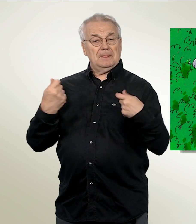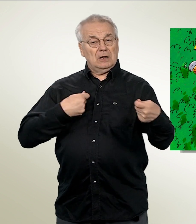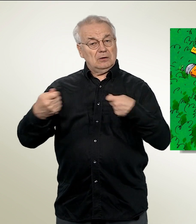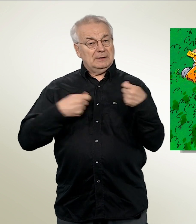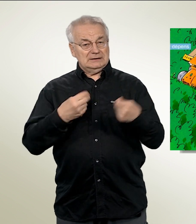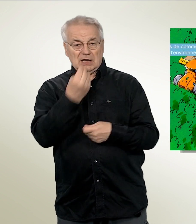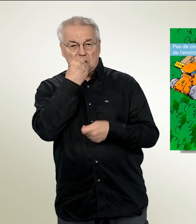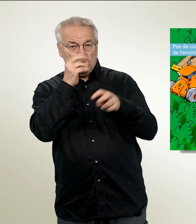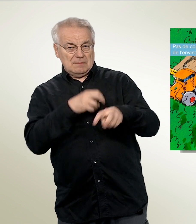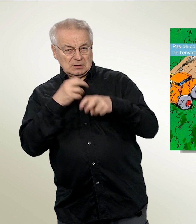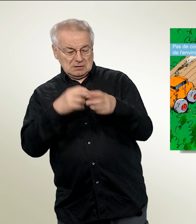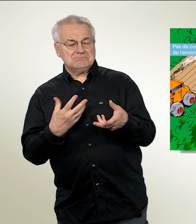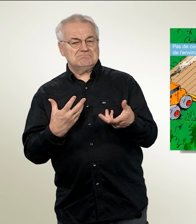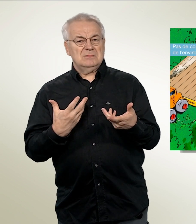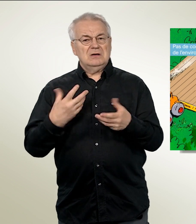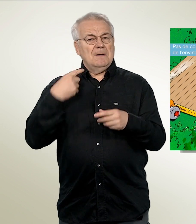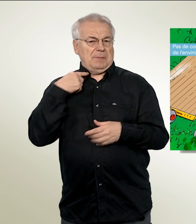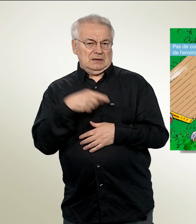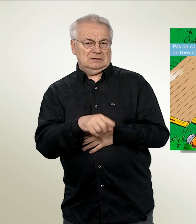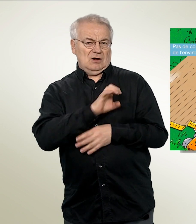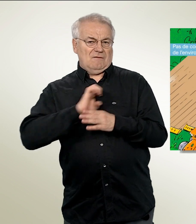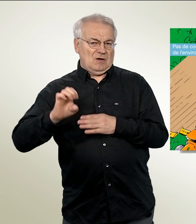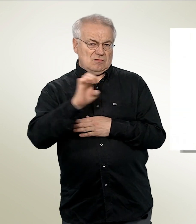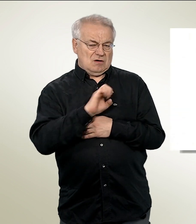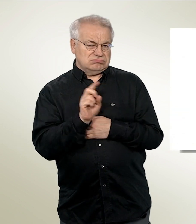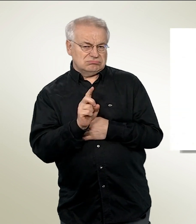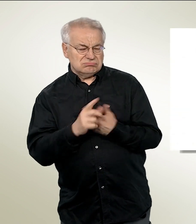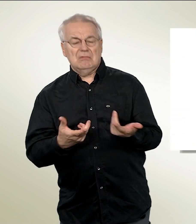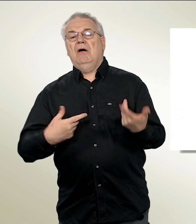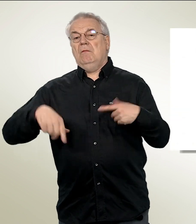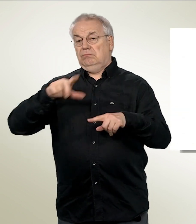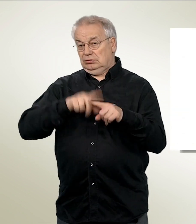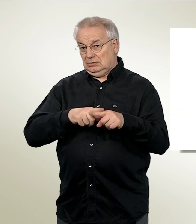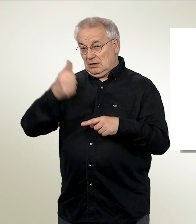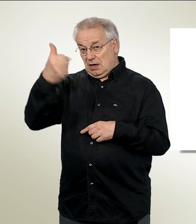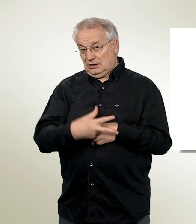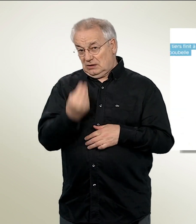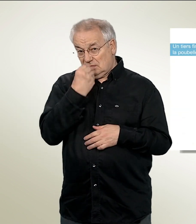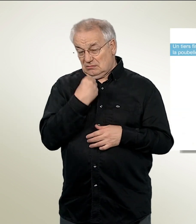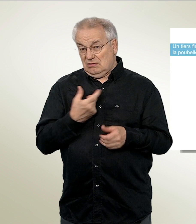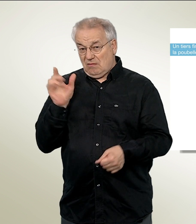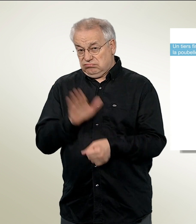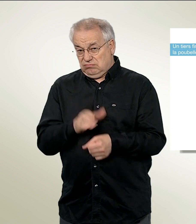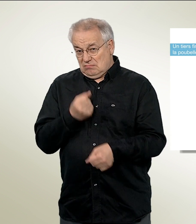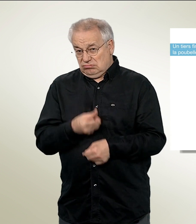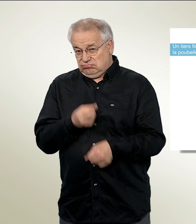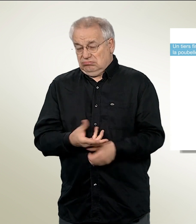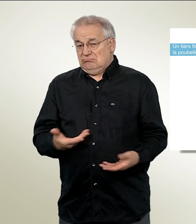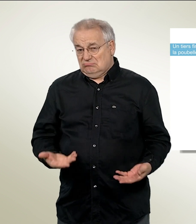agroalimentaire ne doit pas se faire aux dépens de l'environnement. De plus, un tiers de la nourriture finit aujourd'hui à la poubelle, par exemple en